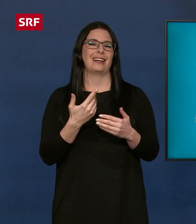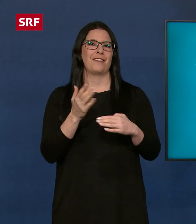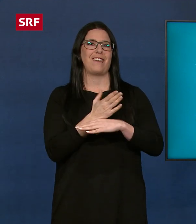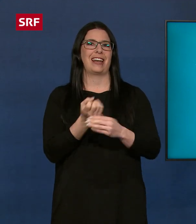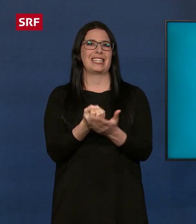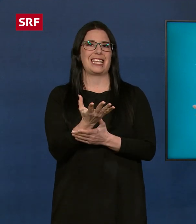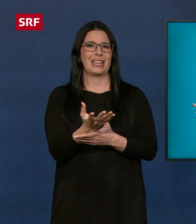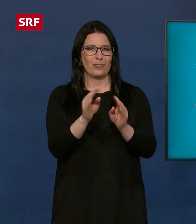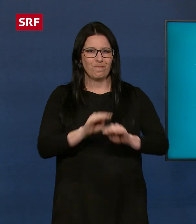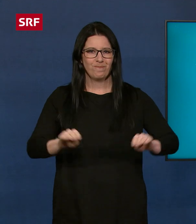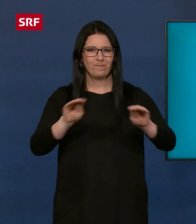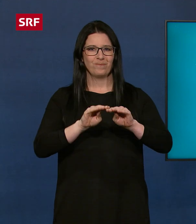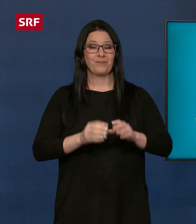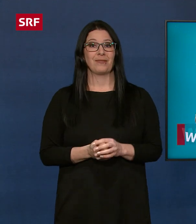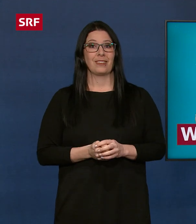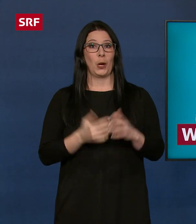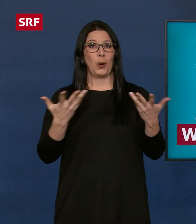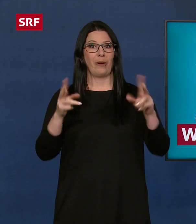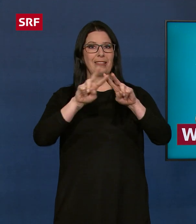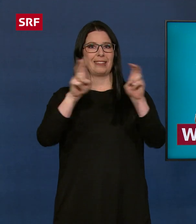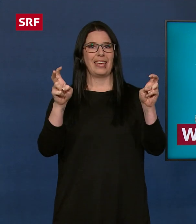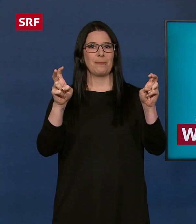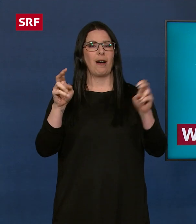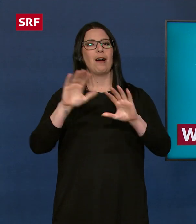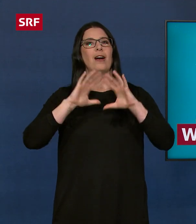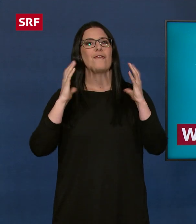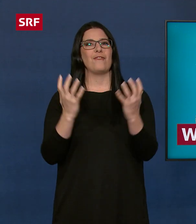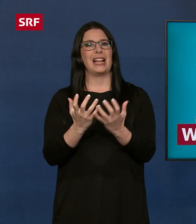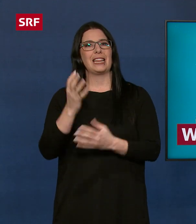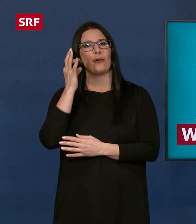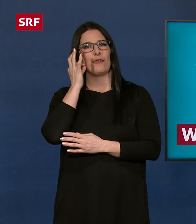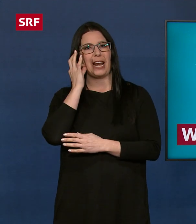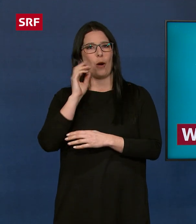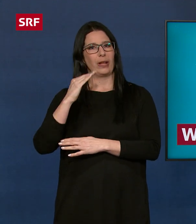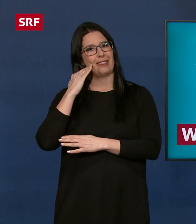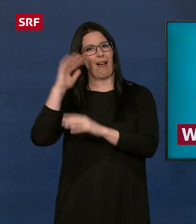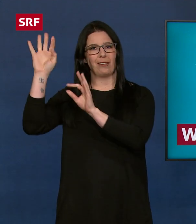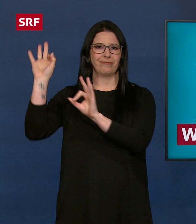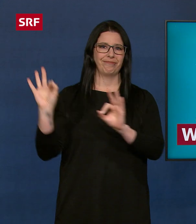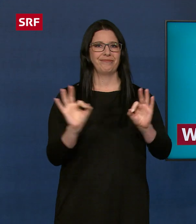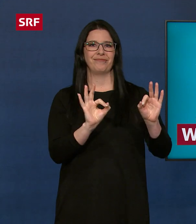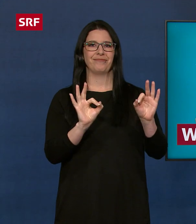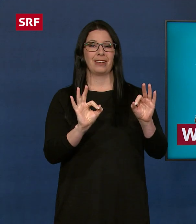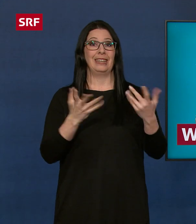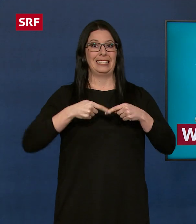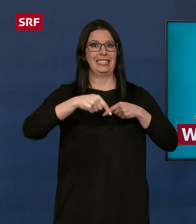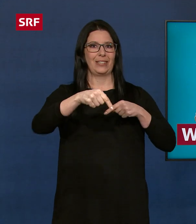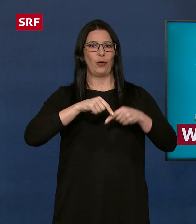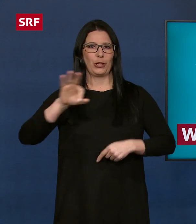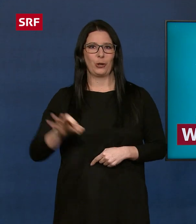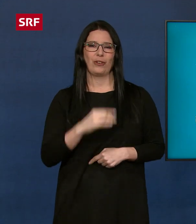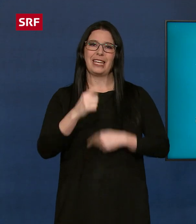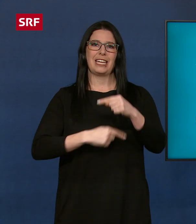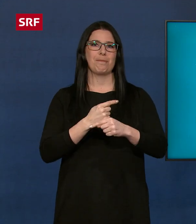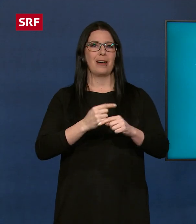Sendung. Im Allgemeinen geht es heute um den Weltfrauentag. Dieser ist diese Woche und jedes Jahr am